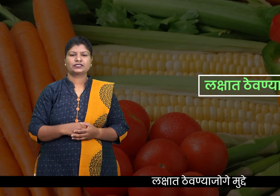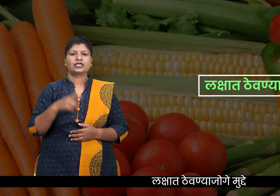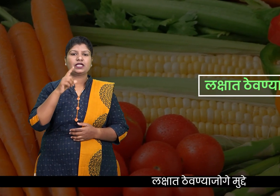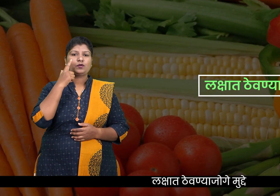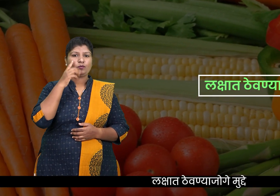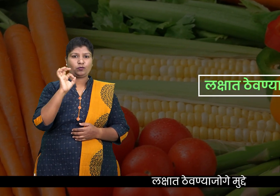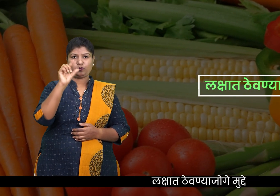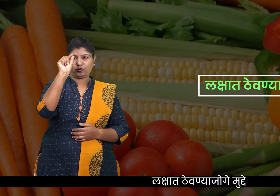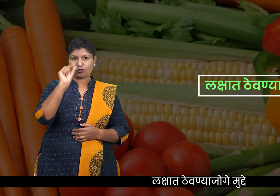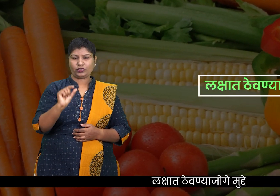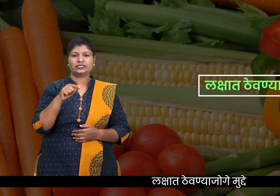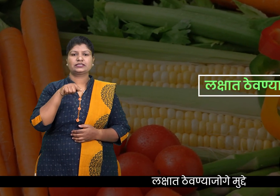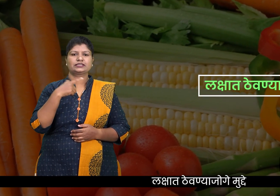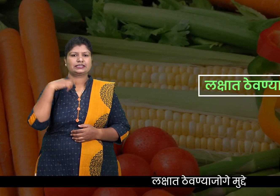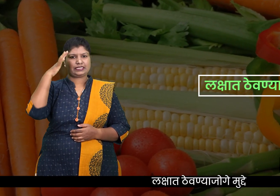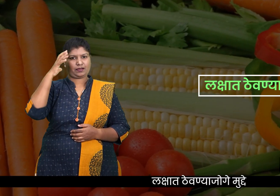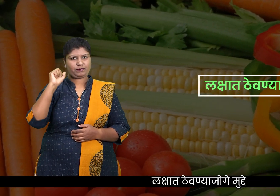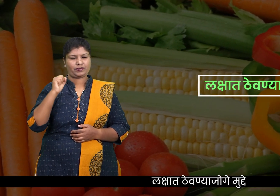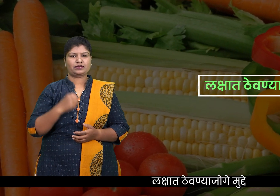लक्षात ठेवण्याजोगे मुद्दे: